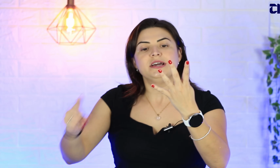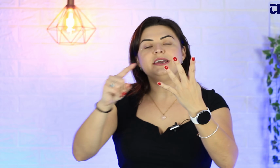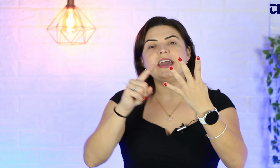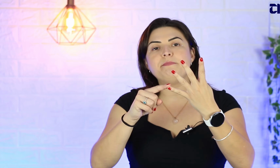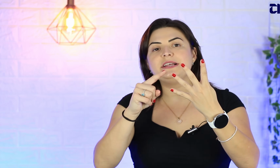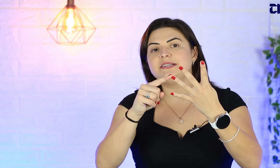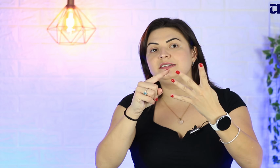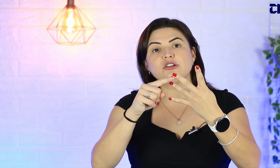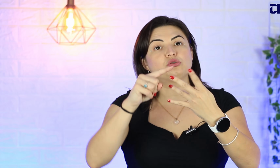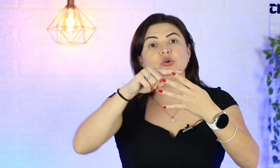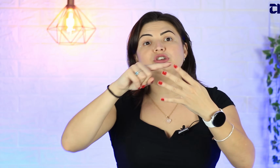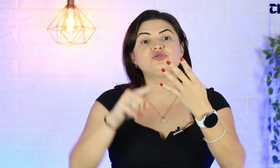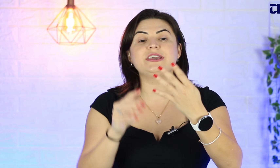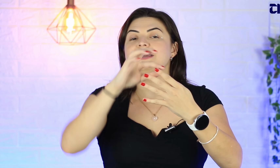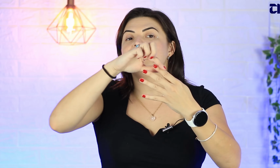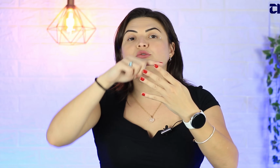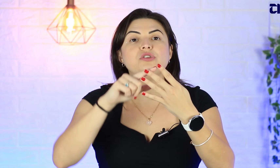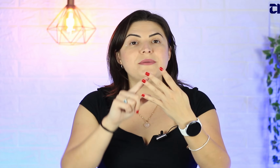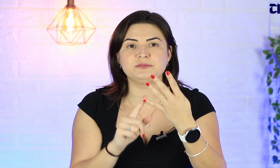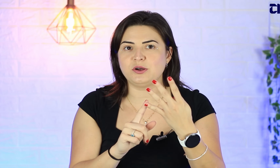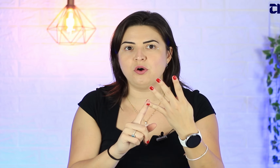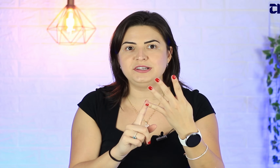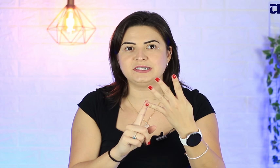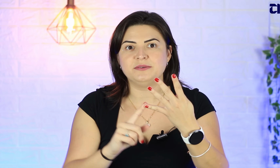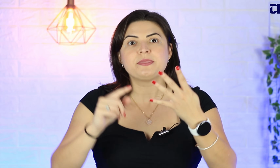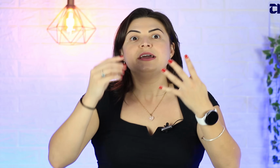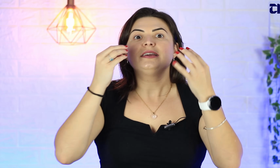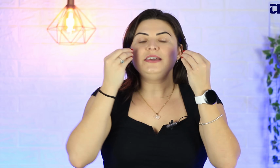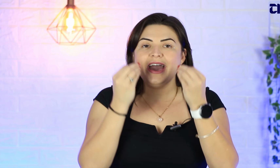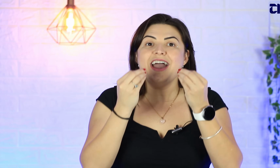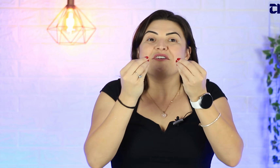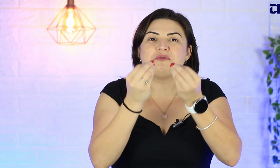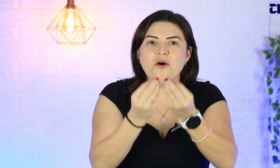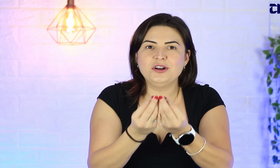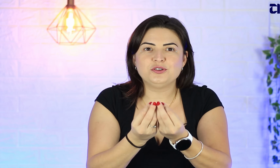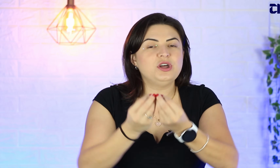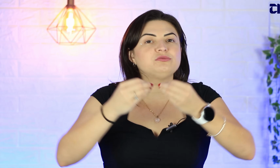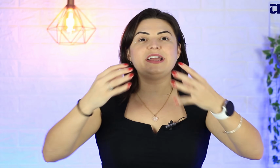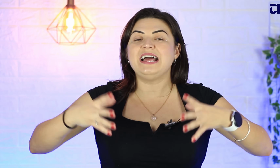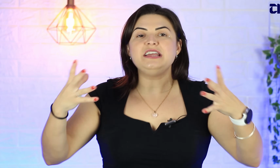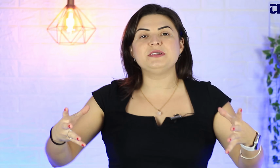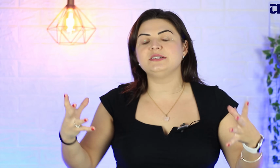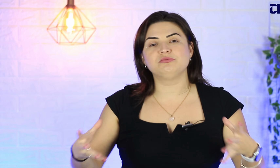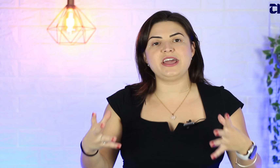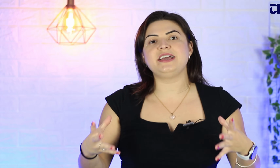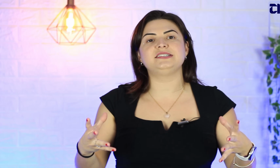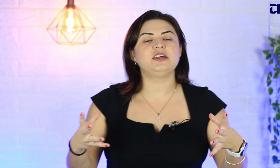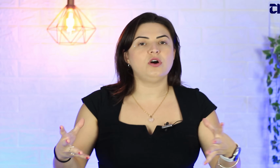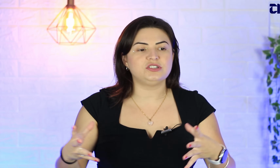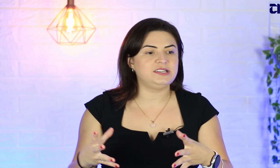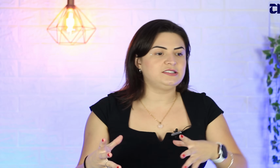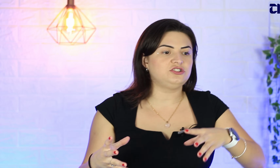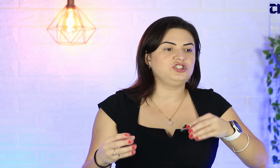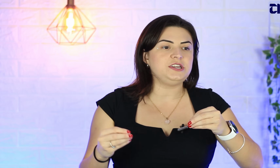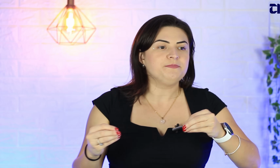que representa tudo isso aqui, que é tudo a mesma coisa. Que é gordo. Não tem, na Libras, não tem esse negócio, às vezes, de